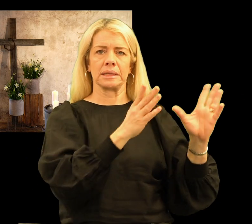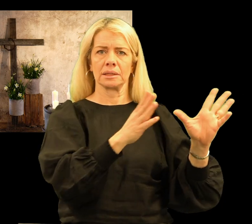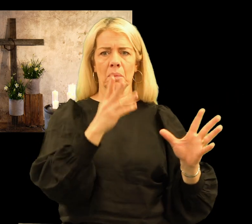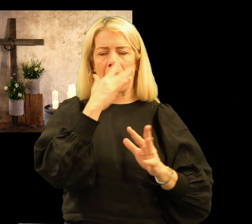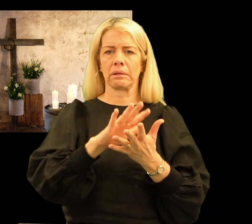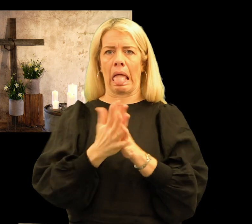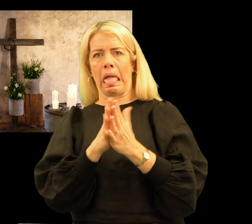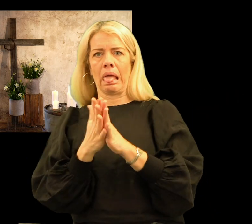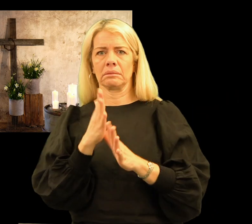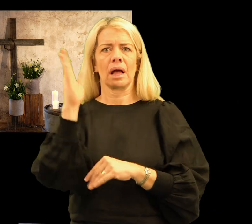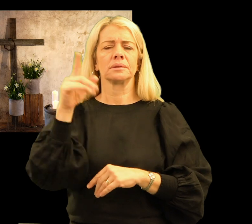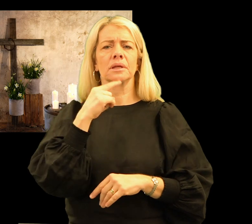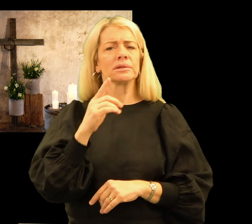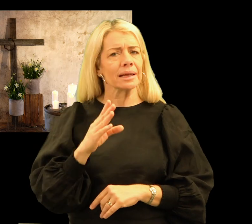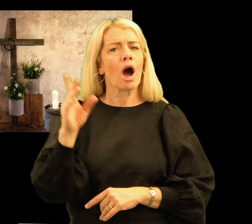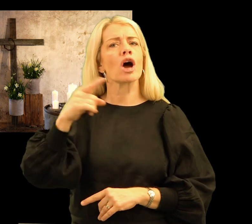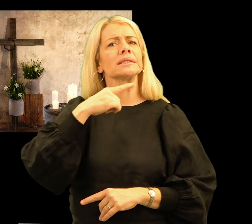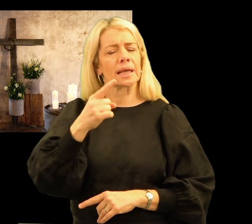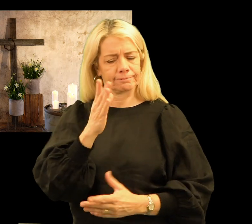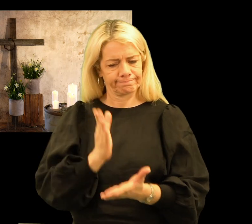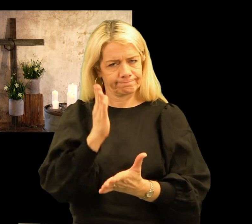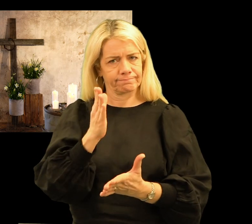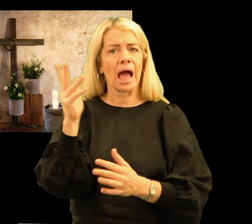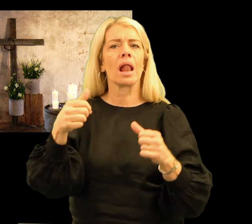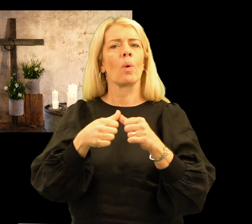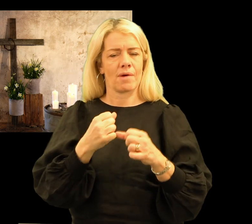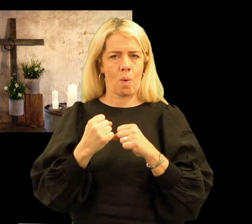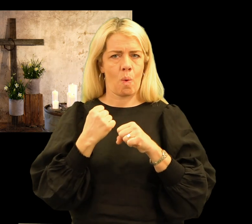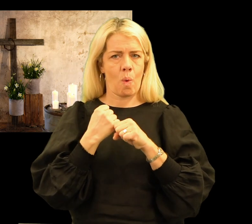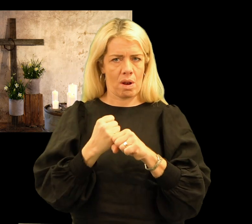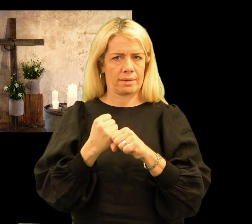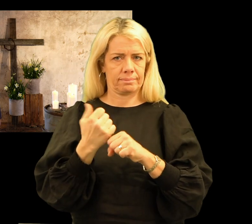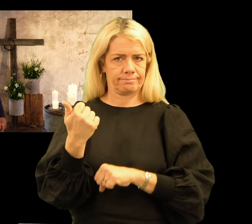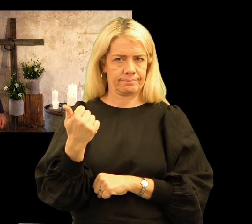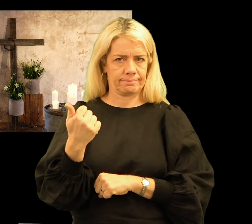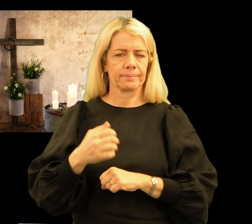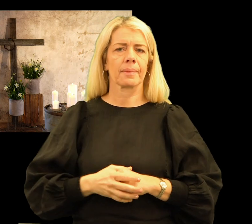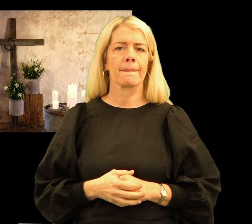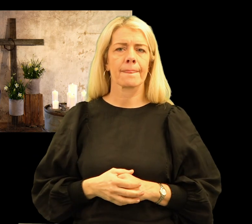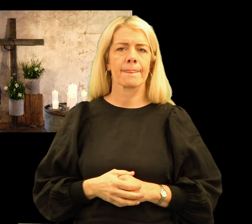dödlig som ändrar sig. Vad han har sagt, det gör han. Och vad han lovat, håller han.